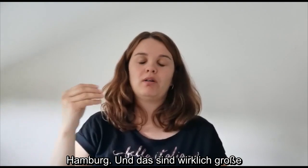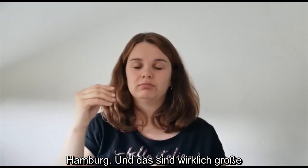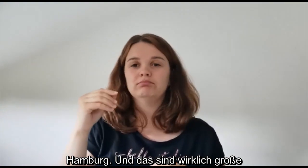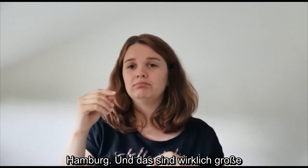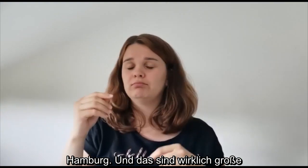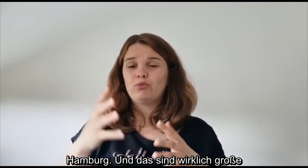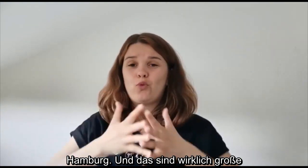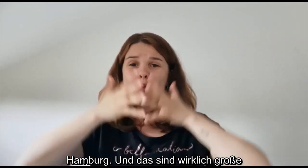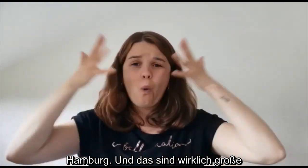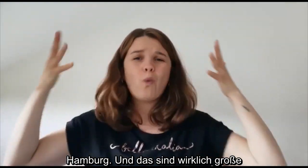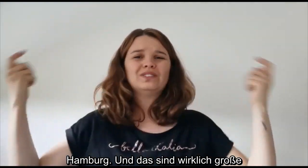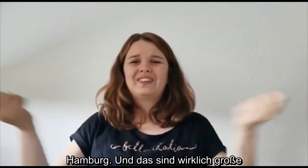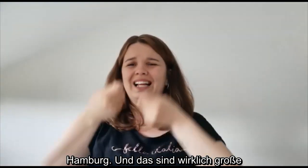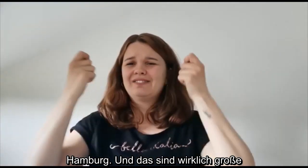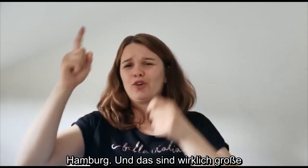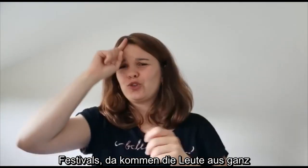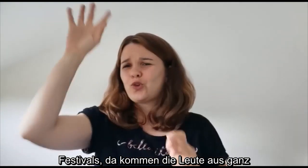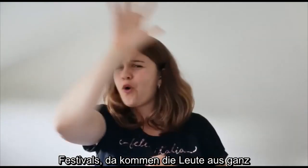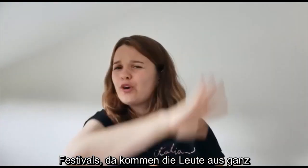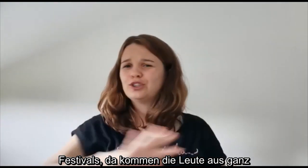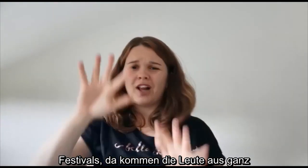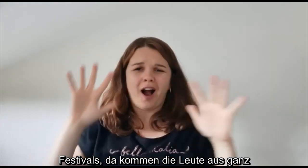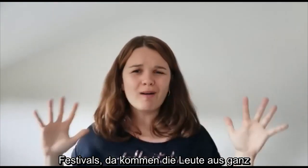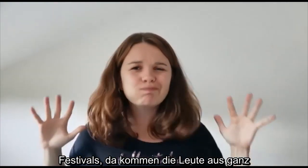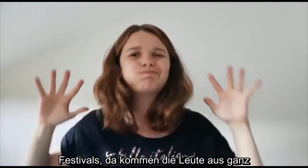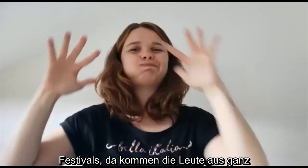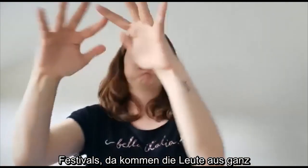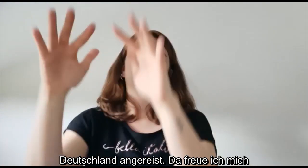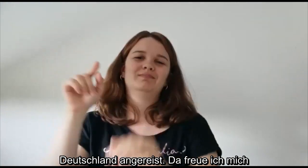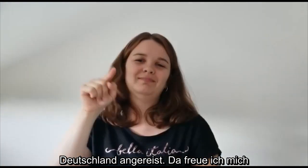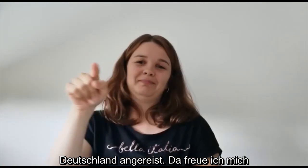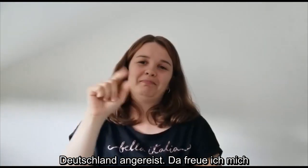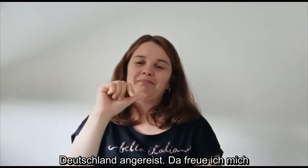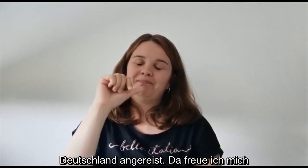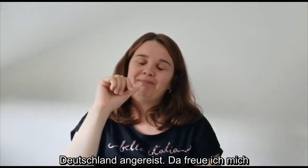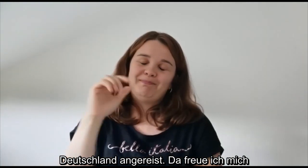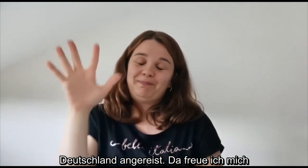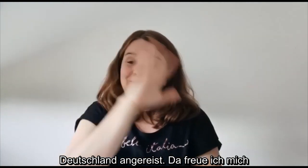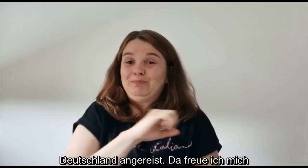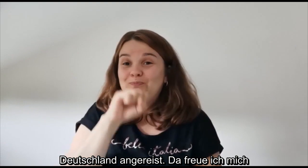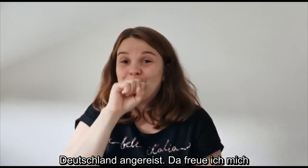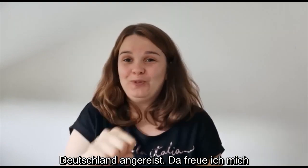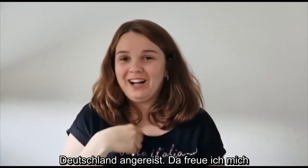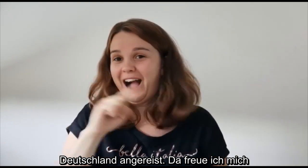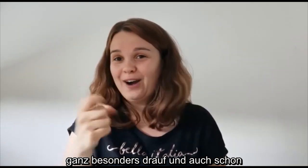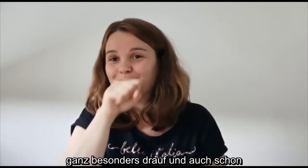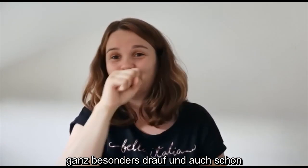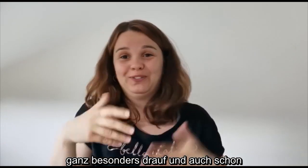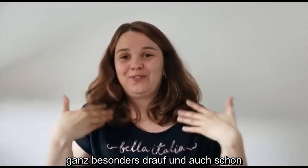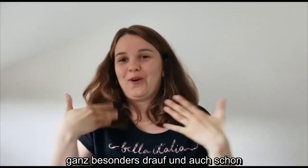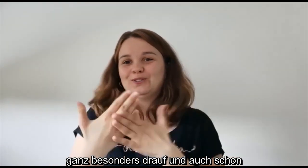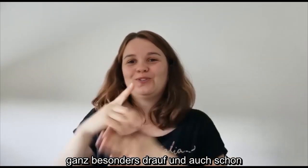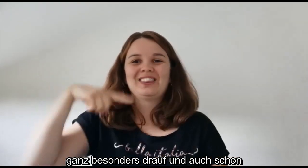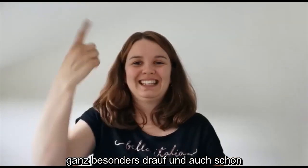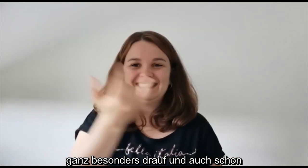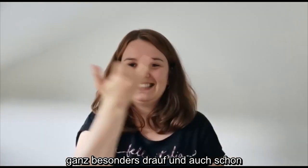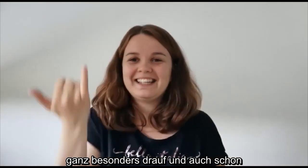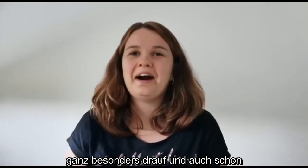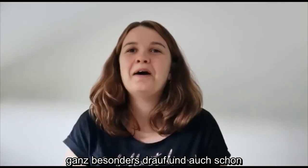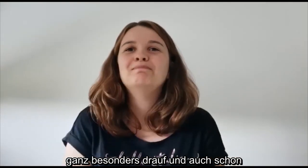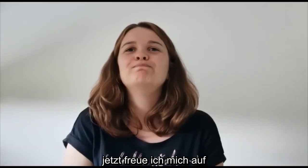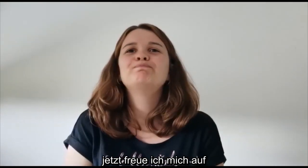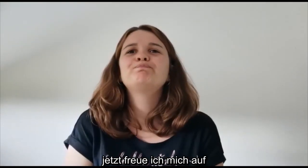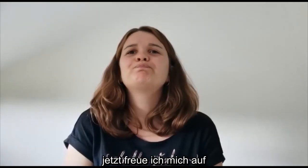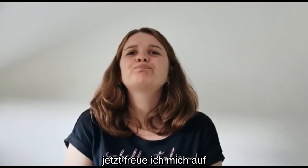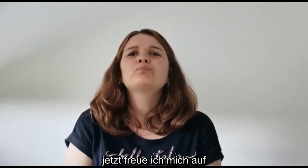Hamburg Und das sind wirklich große Festivals Da kommen die Leute aus ganz Deutschland angereist Da freue ich mich immer ganz besonders drauf